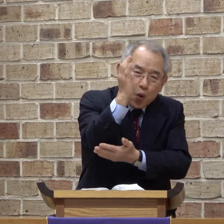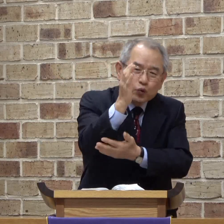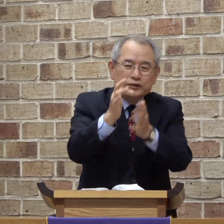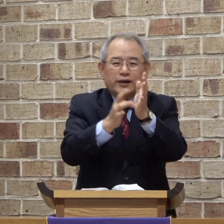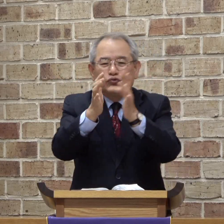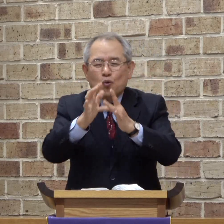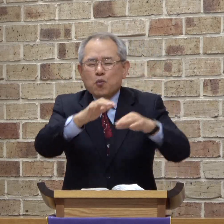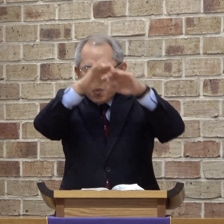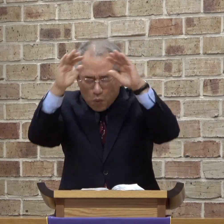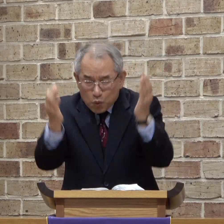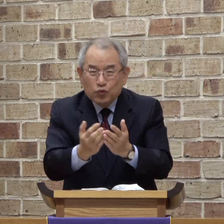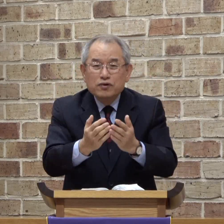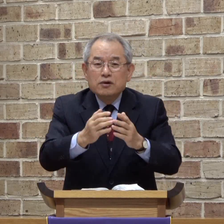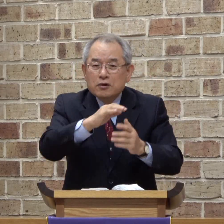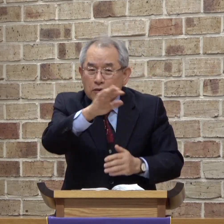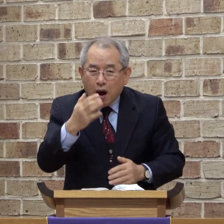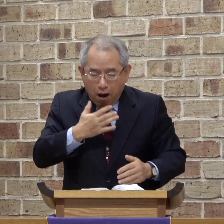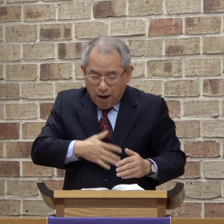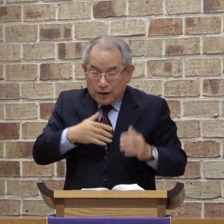내일도 모레도 계속해서